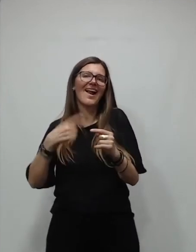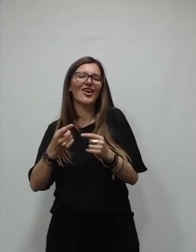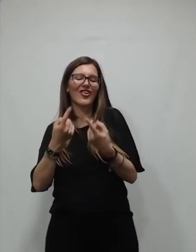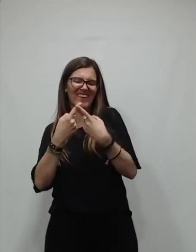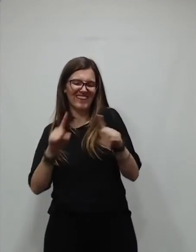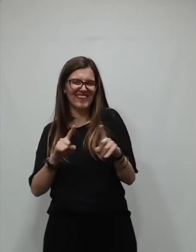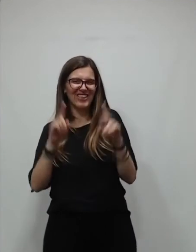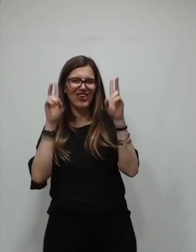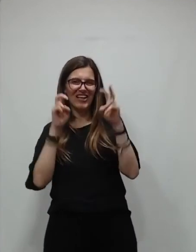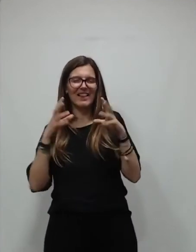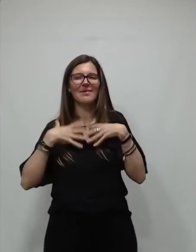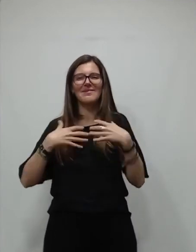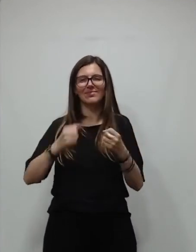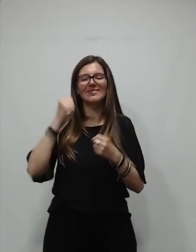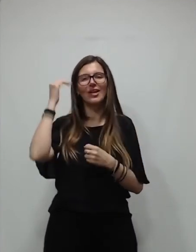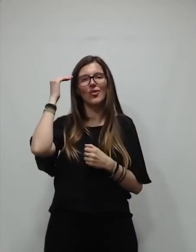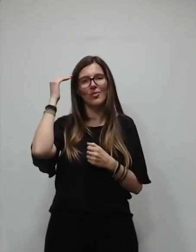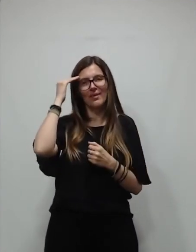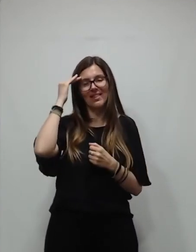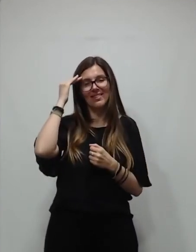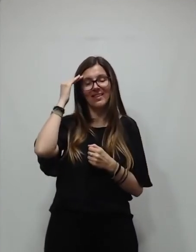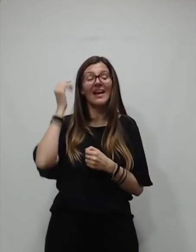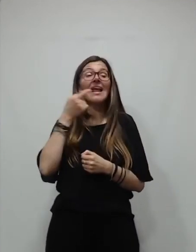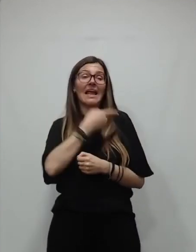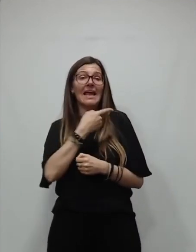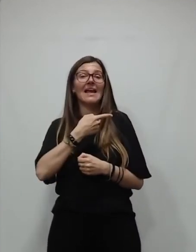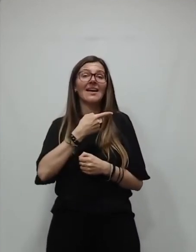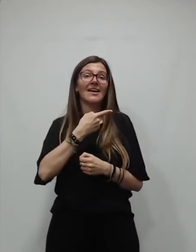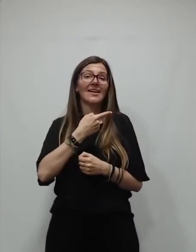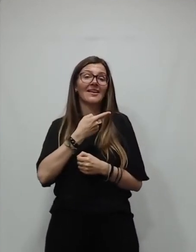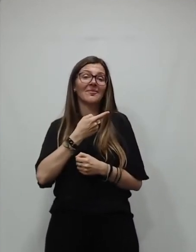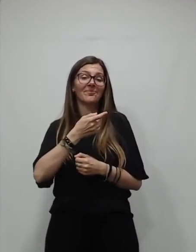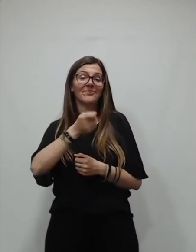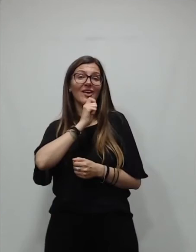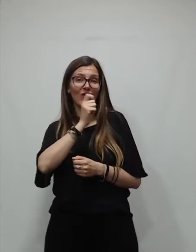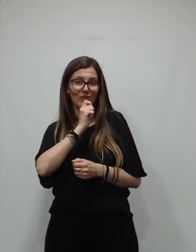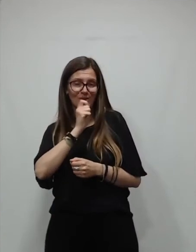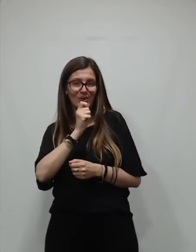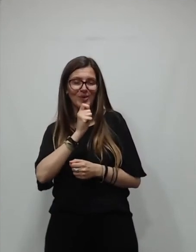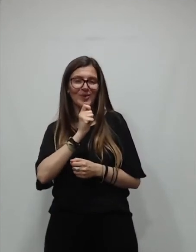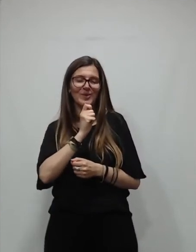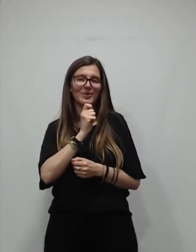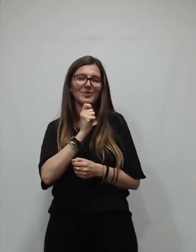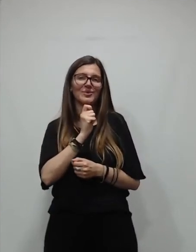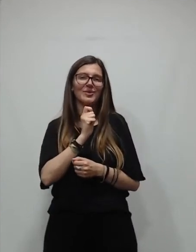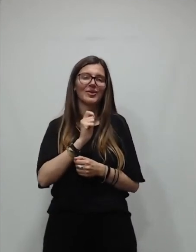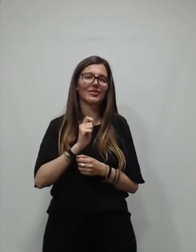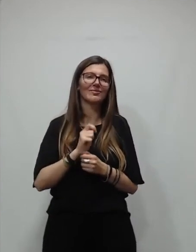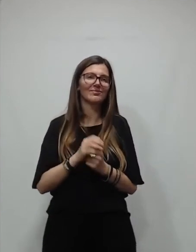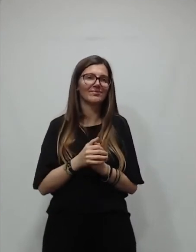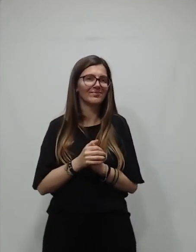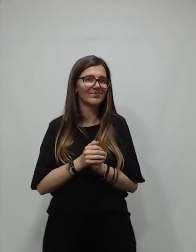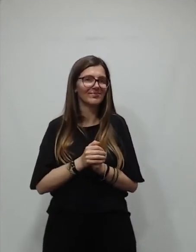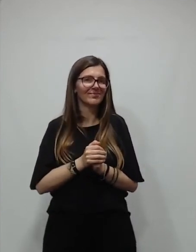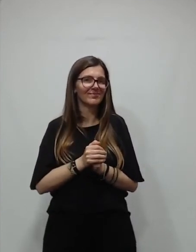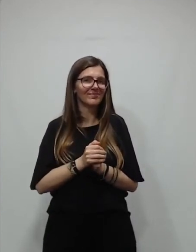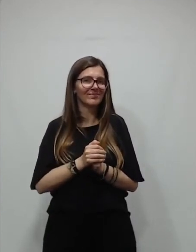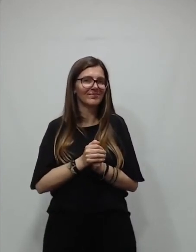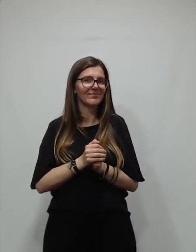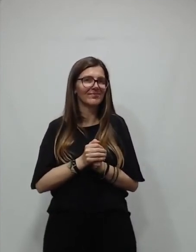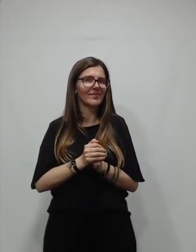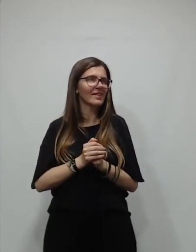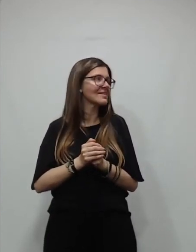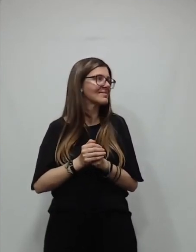mental. Willy es conductor del programa Lavandería China y Alba de Semáforo Feminista. ¿Feminista?